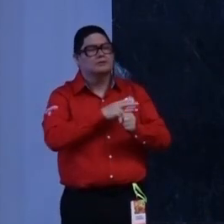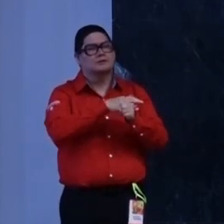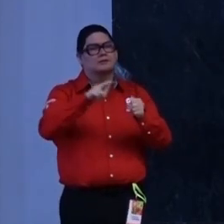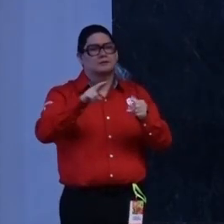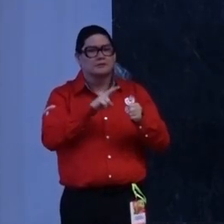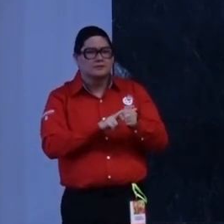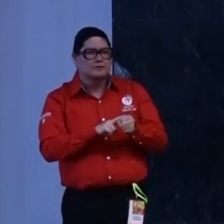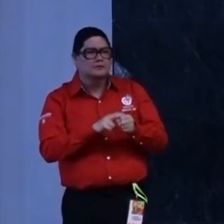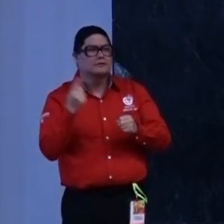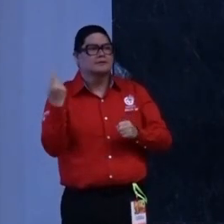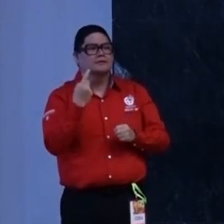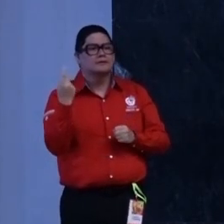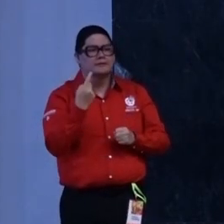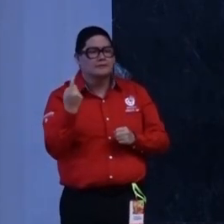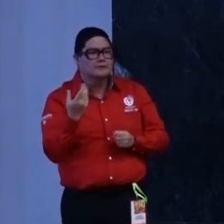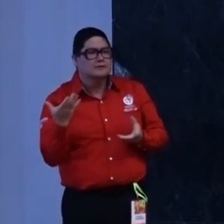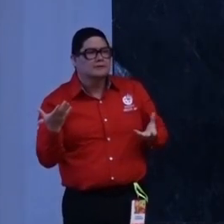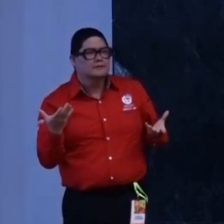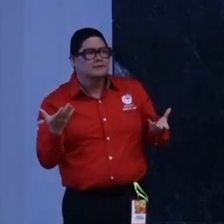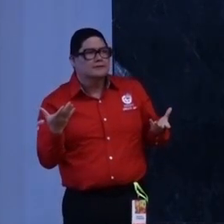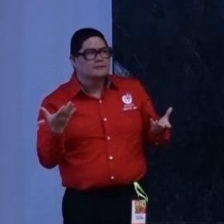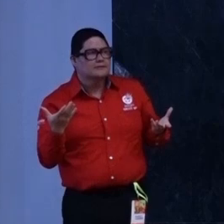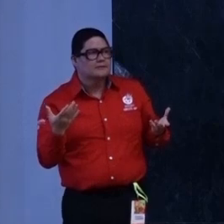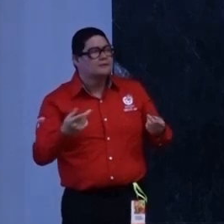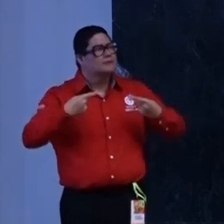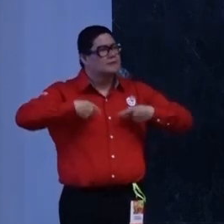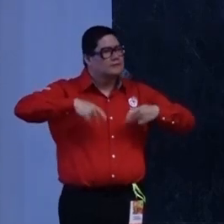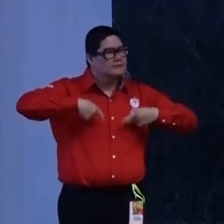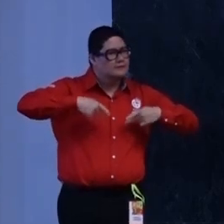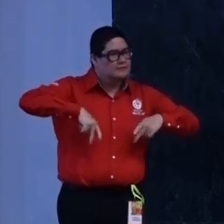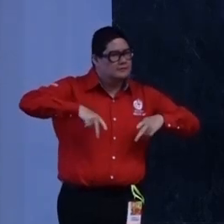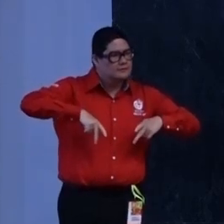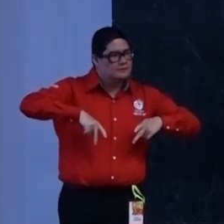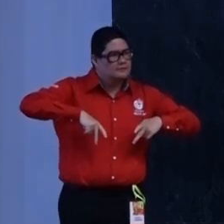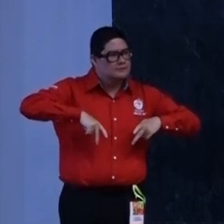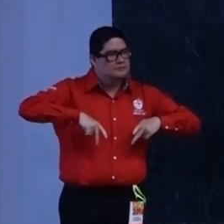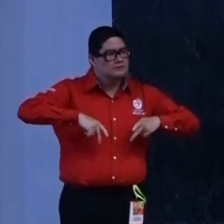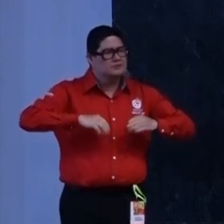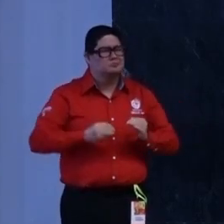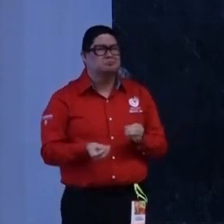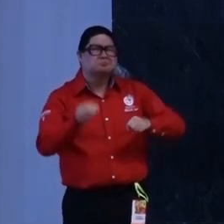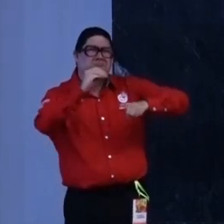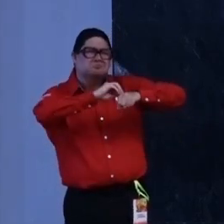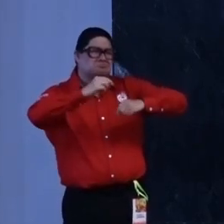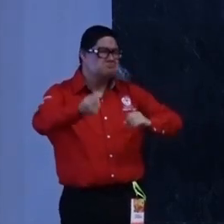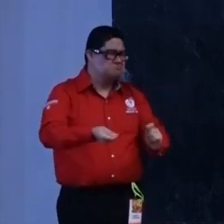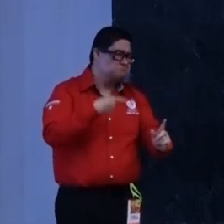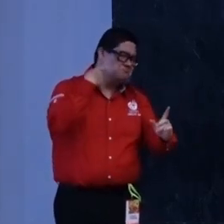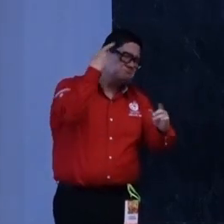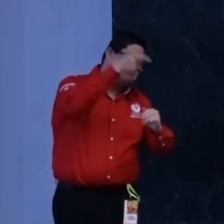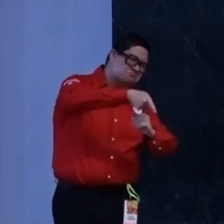y que las personas son etiquetadas como